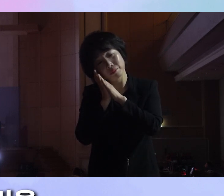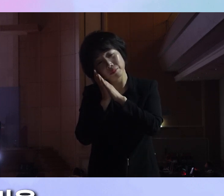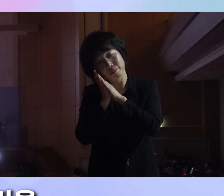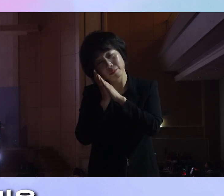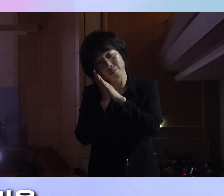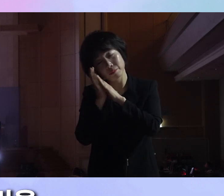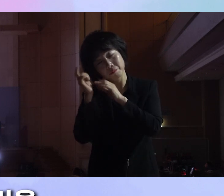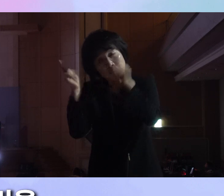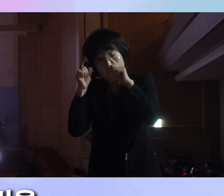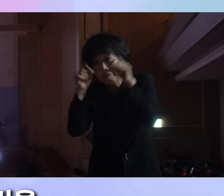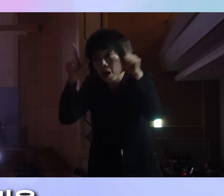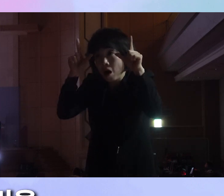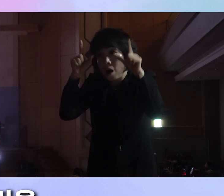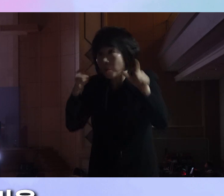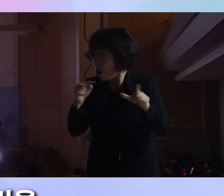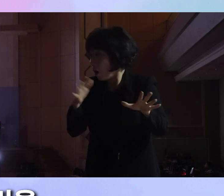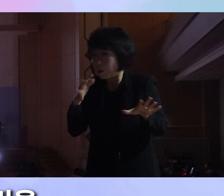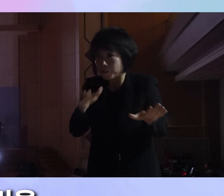잠에서 깨어났어요.